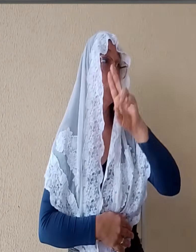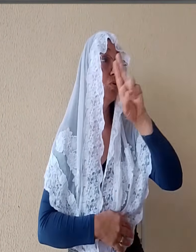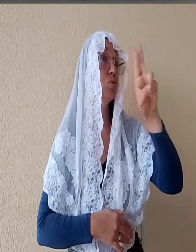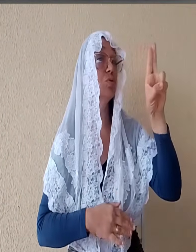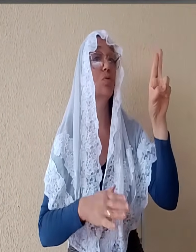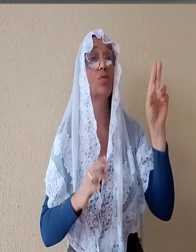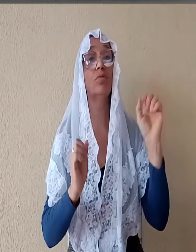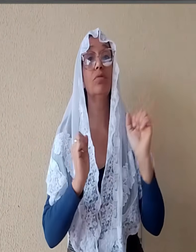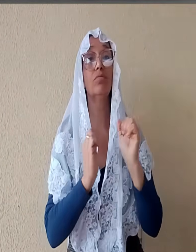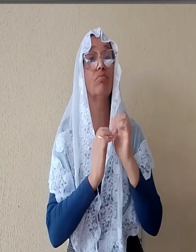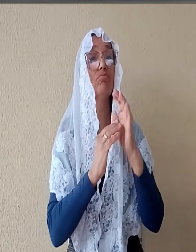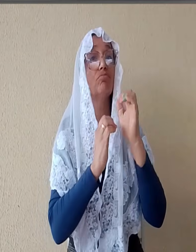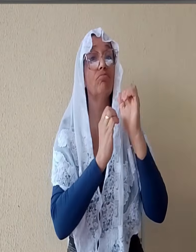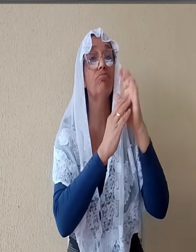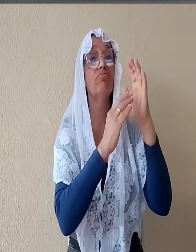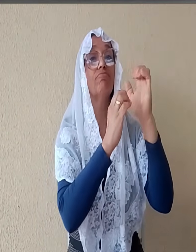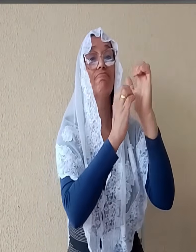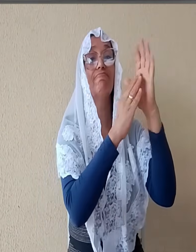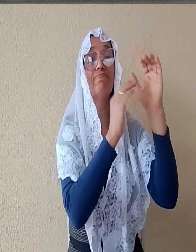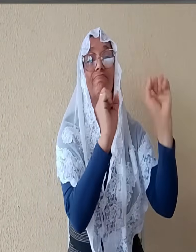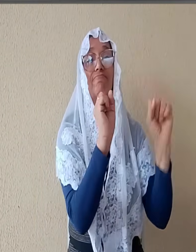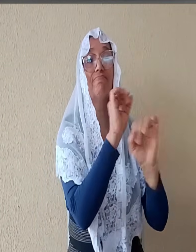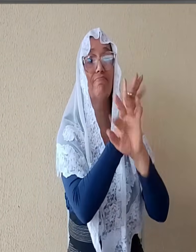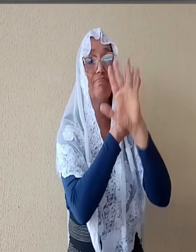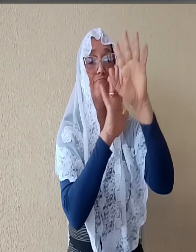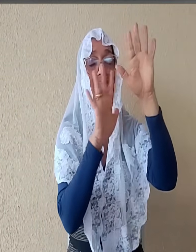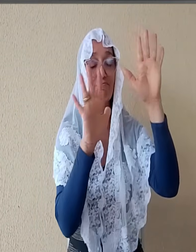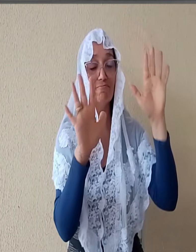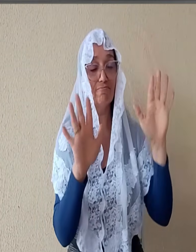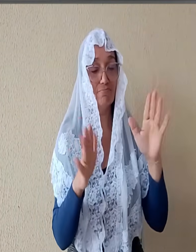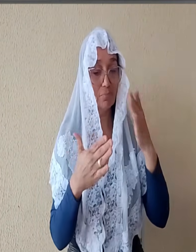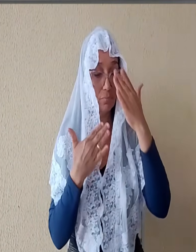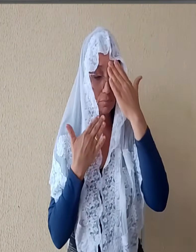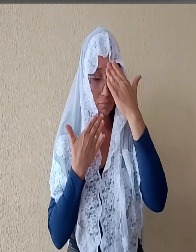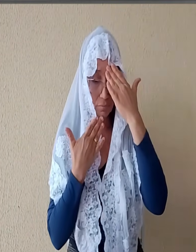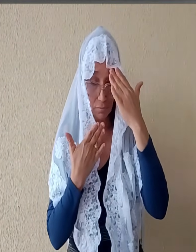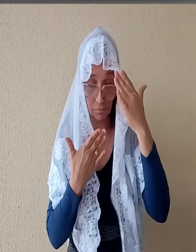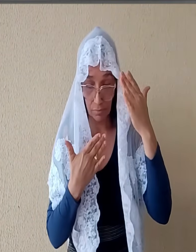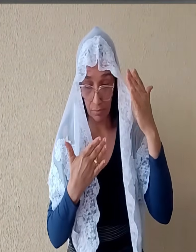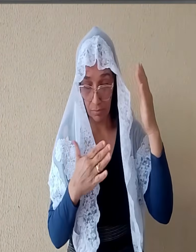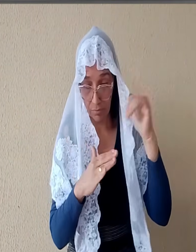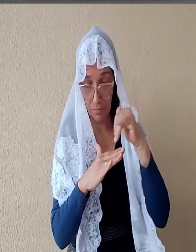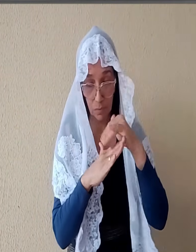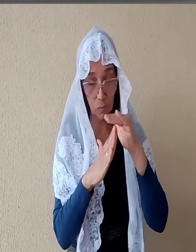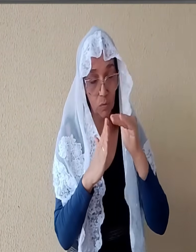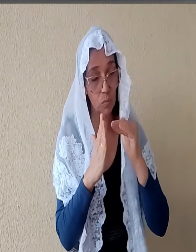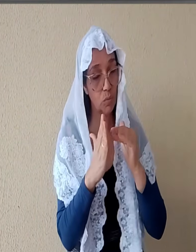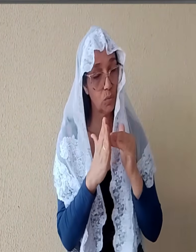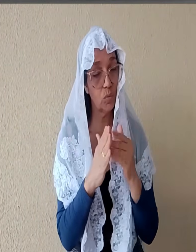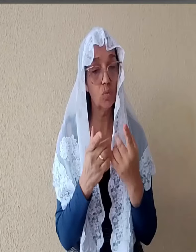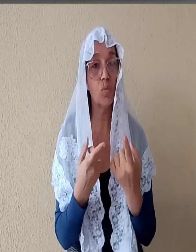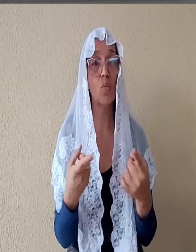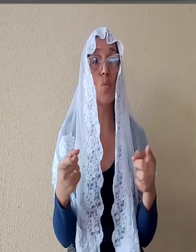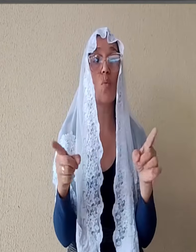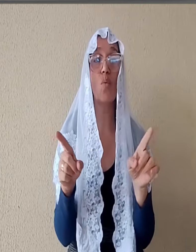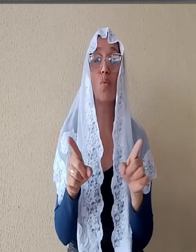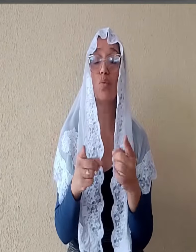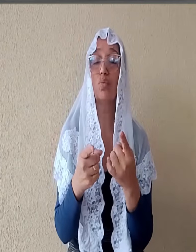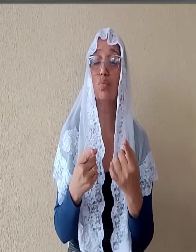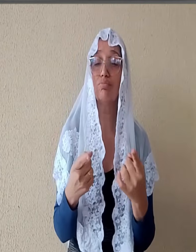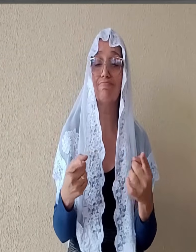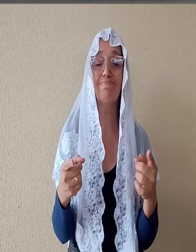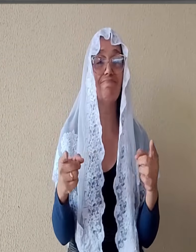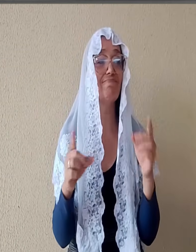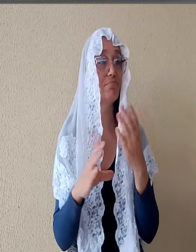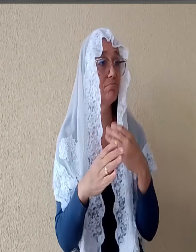te damos, Senhor eterno, pelos testemunhos. Glória a Deus. Graça te damos, Deus amado, muito mais pela tua palavra. Glória a